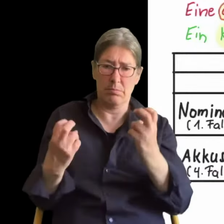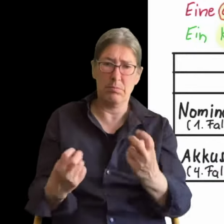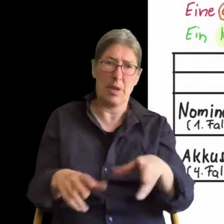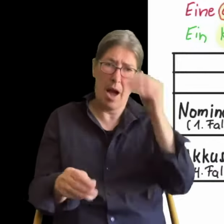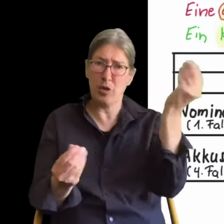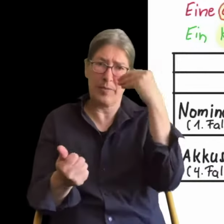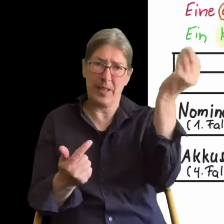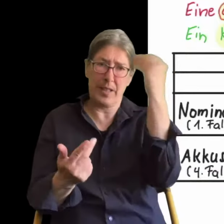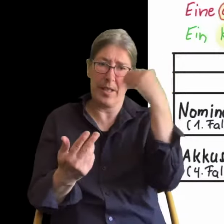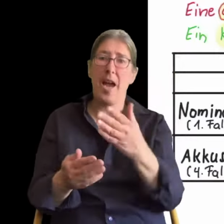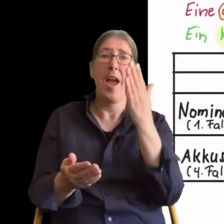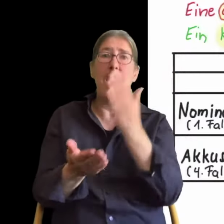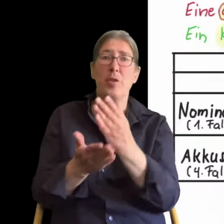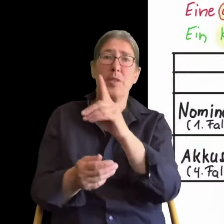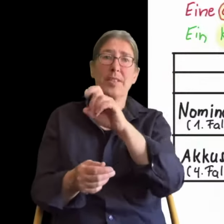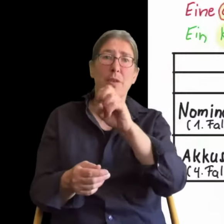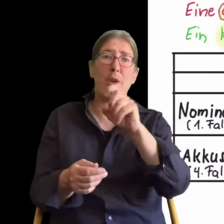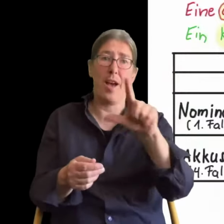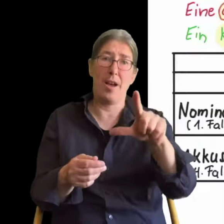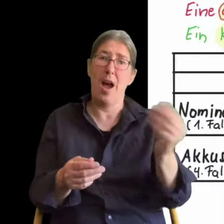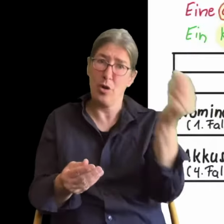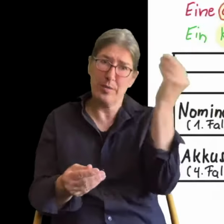im Singular.